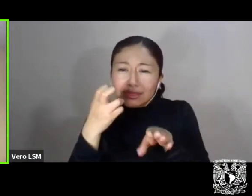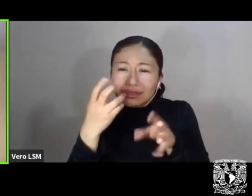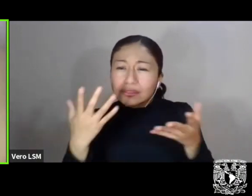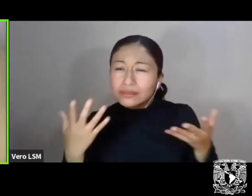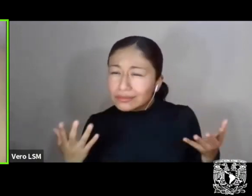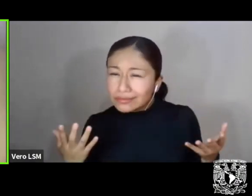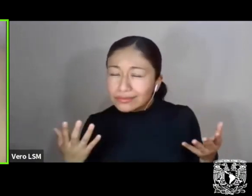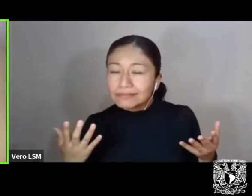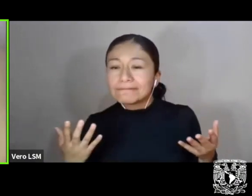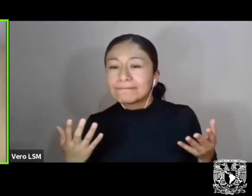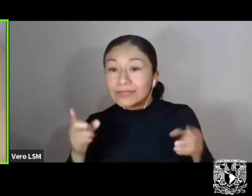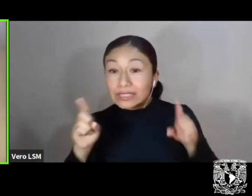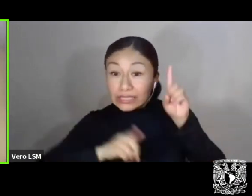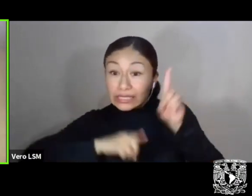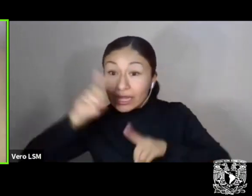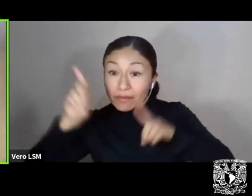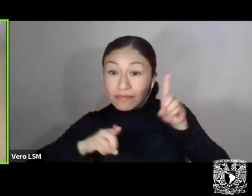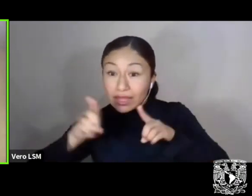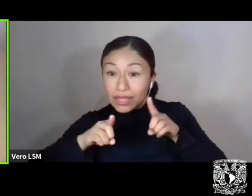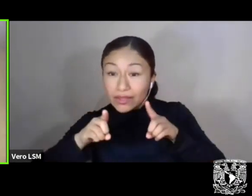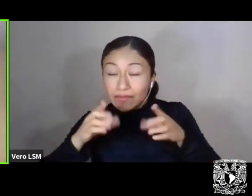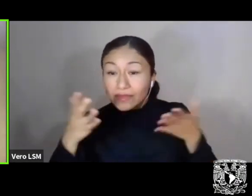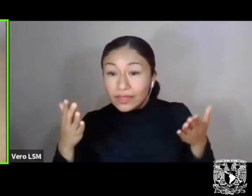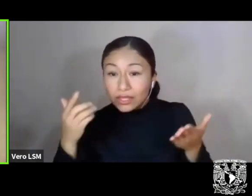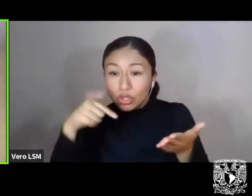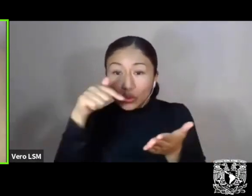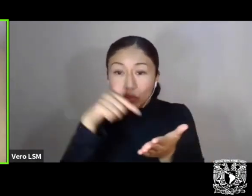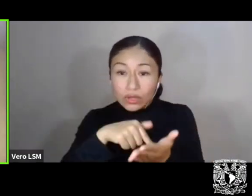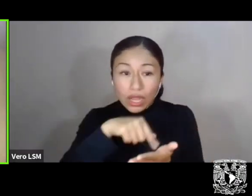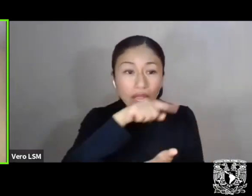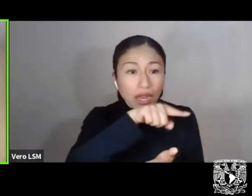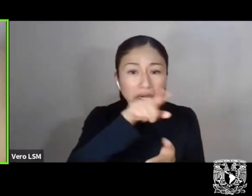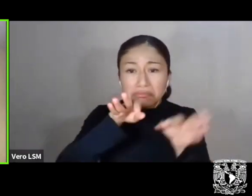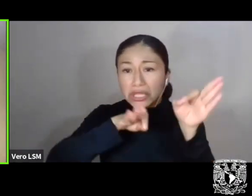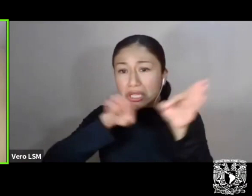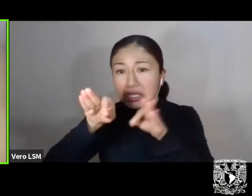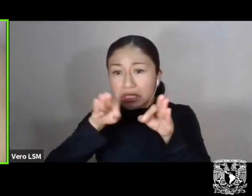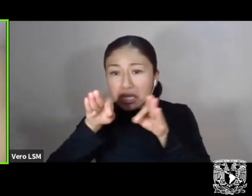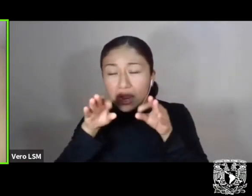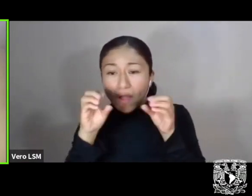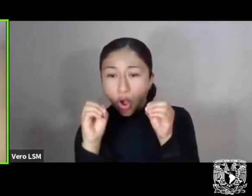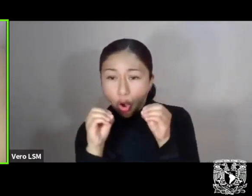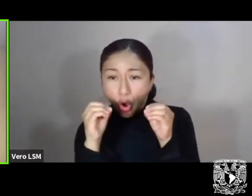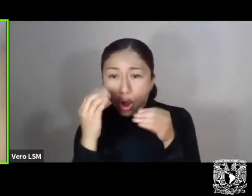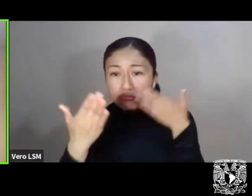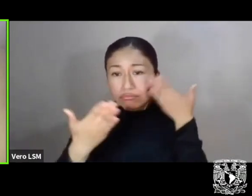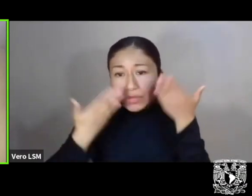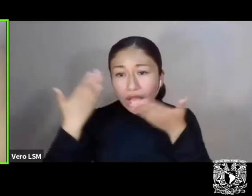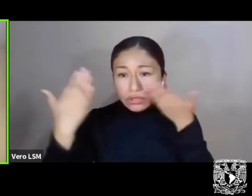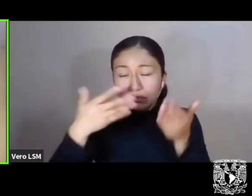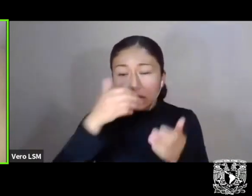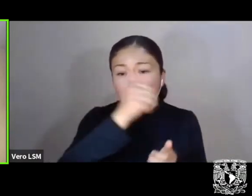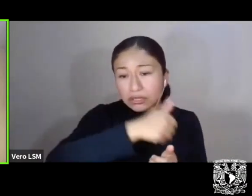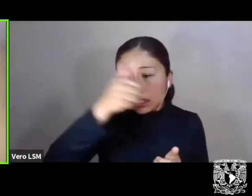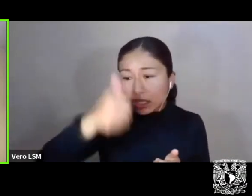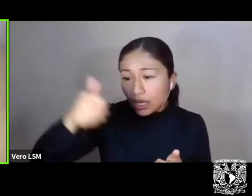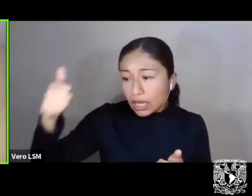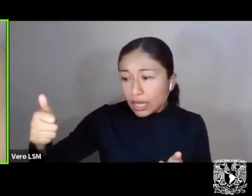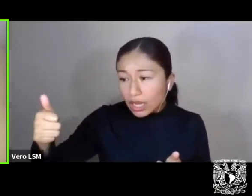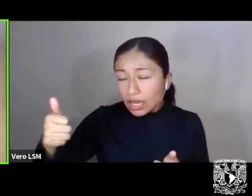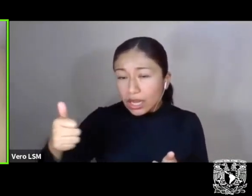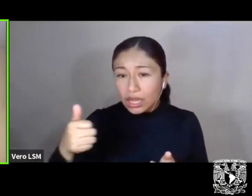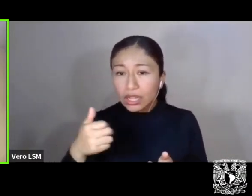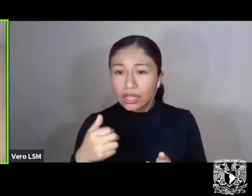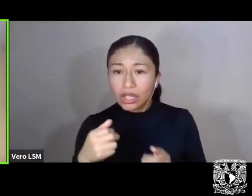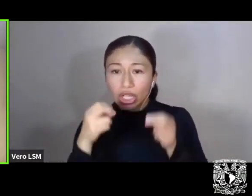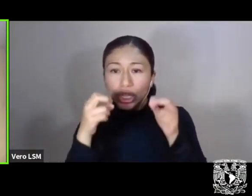cuales participamos, en los cuales incidimos? Y creo que este tipo de propuestas se debe de